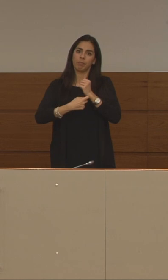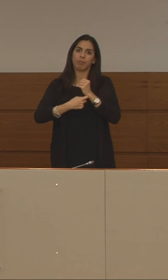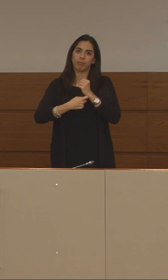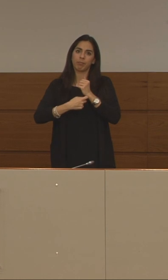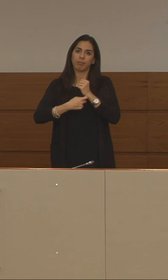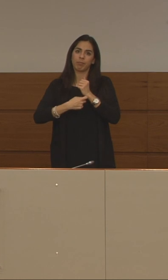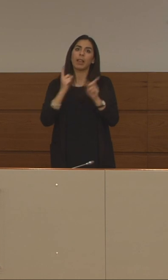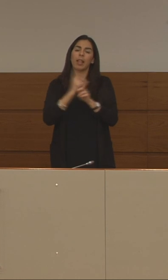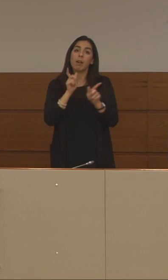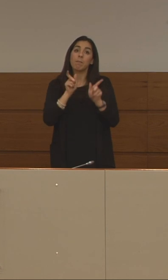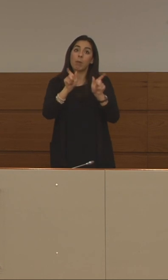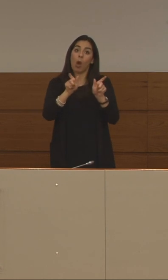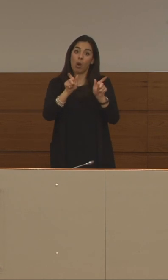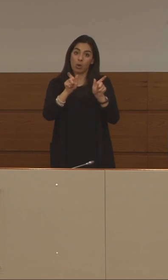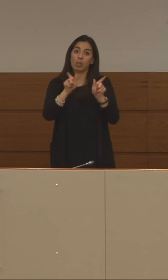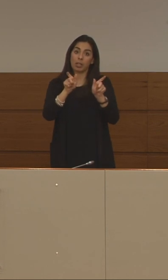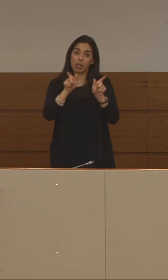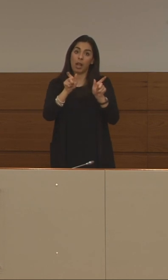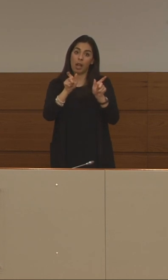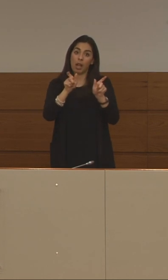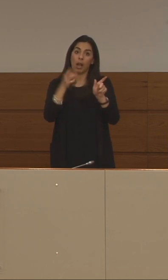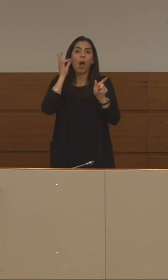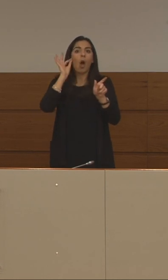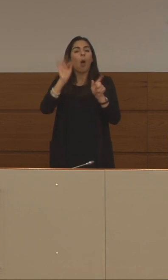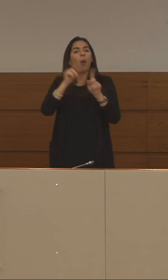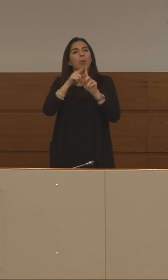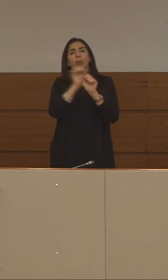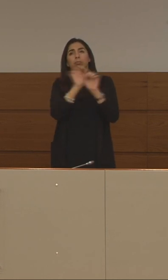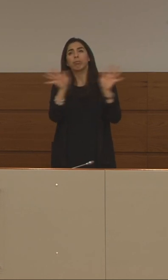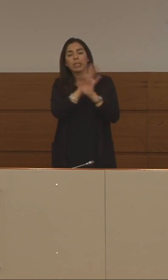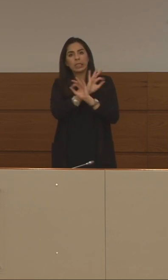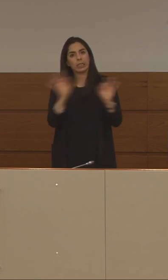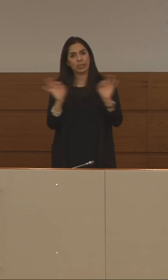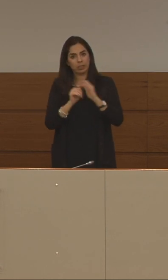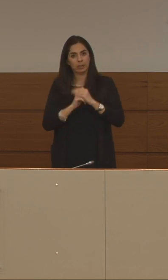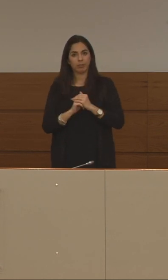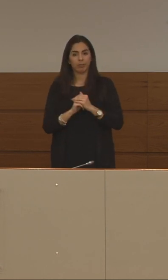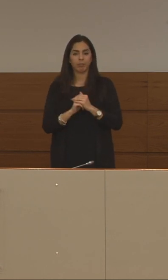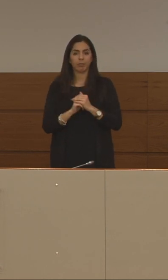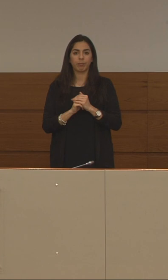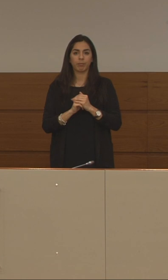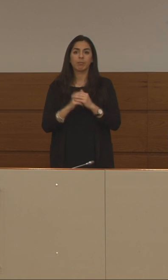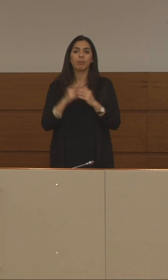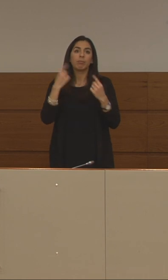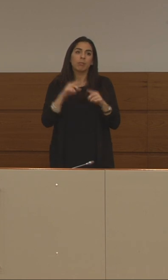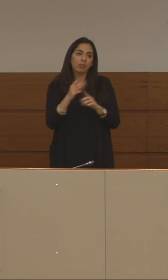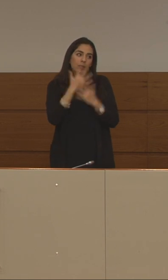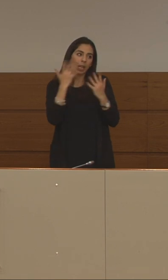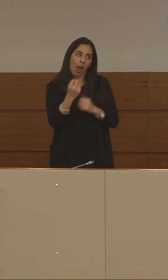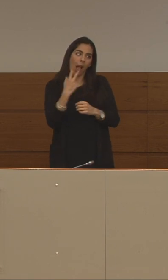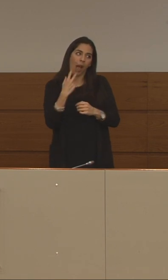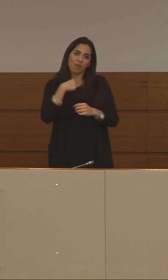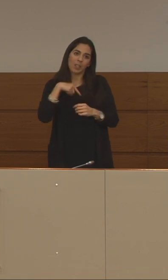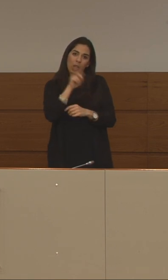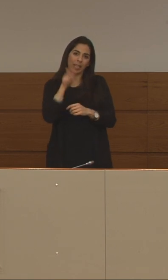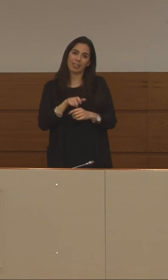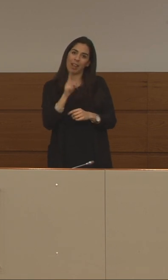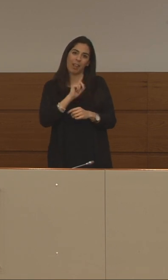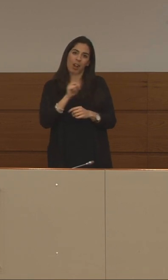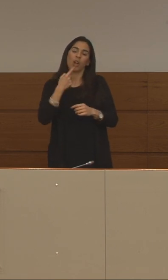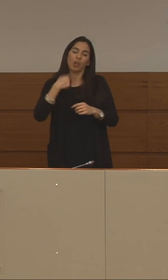maniera più restrittiva diciamo per fare contenimento indicazioni di quanto stiano facendo non è rivolta a noi penso sia rivolto ad